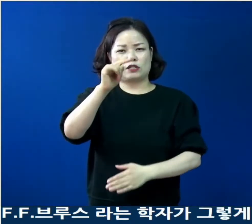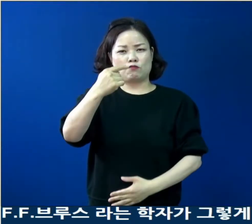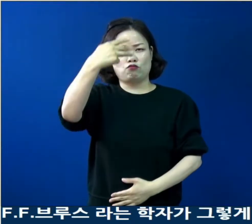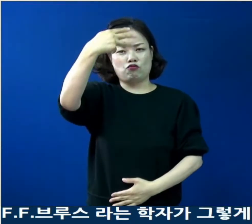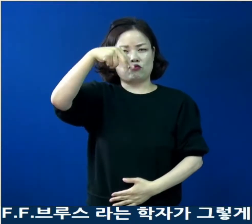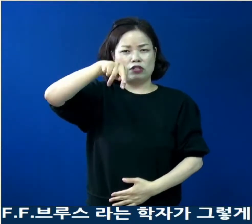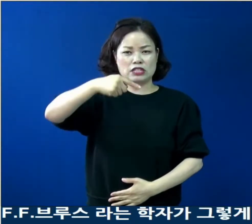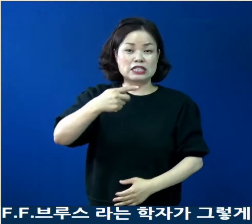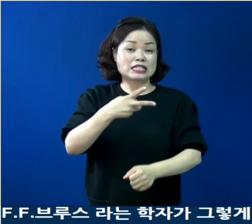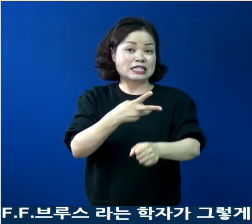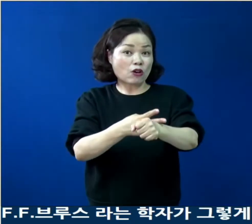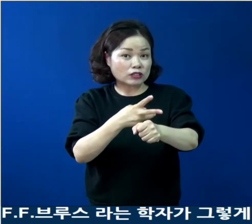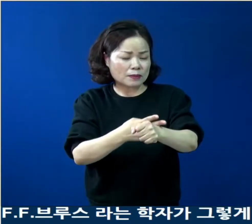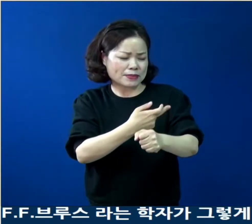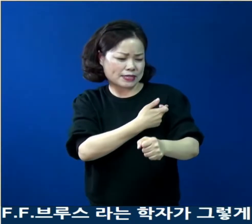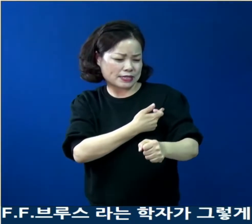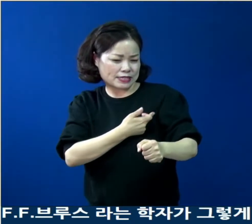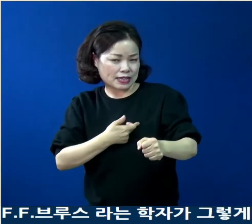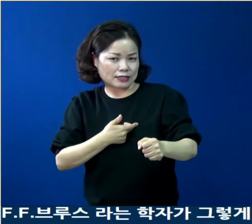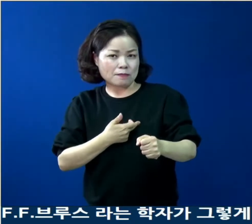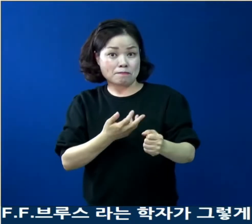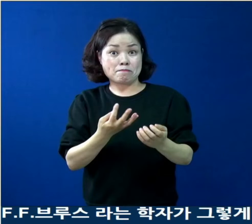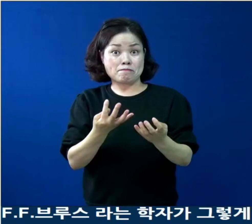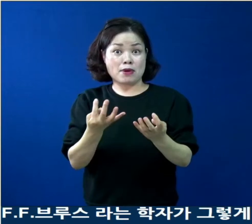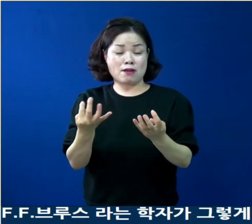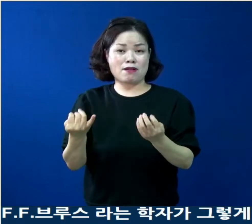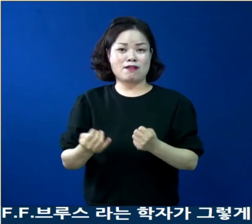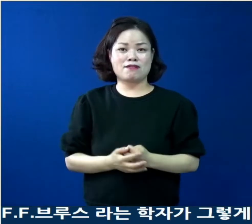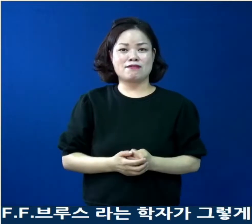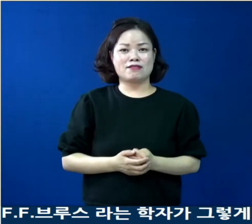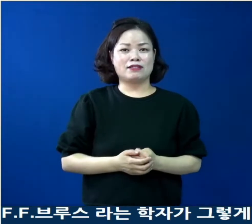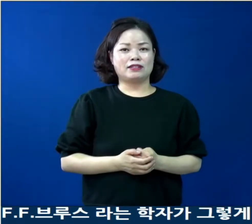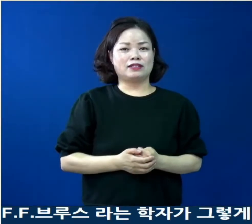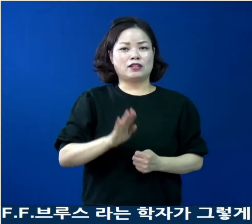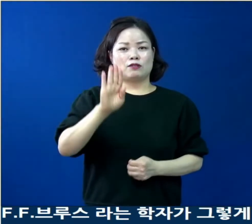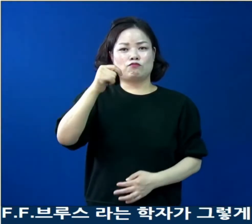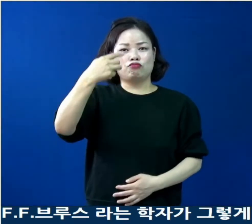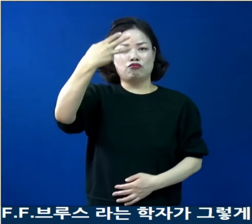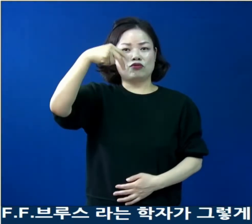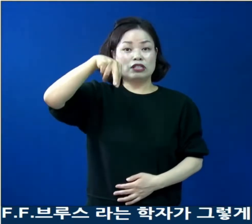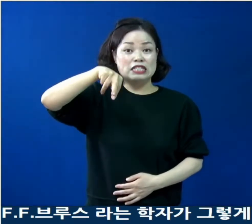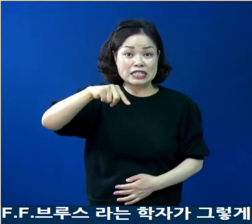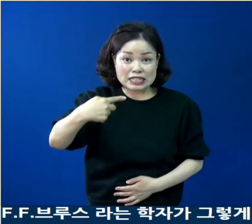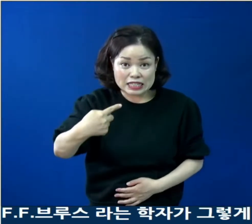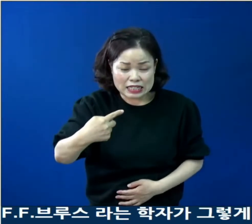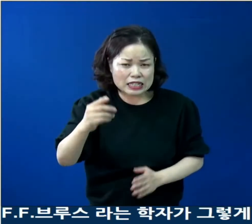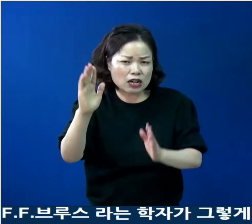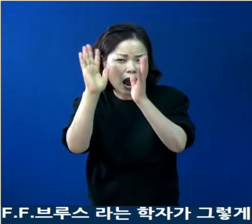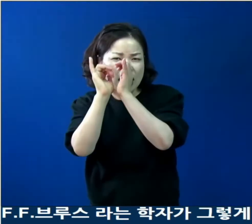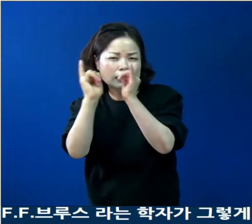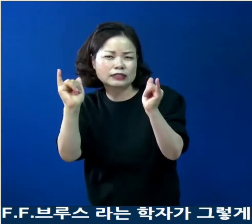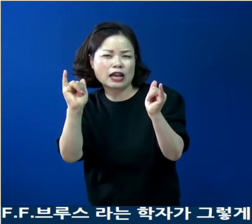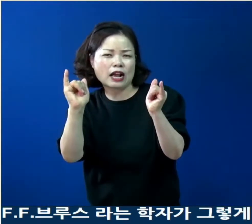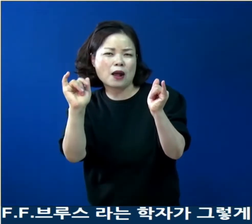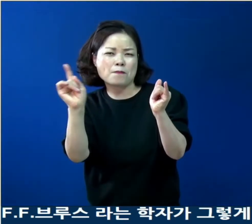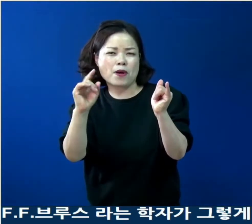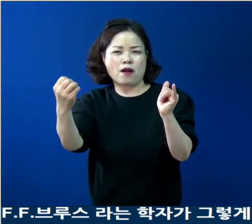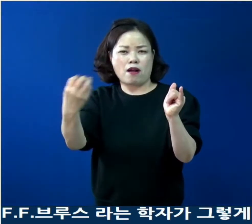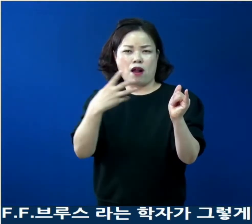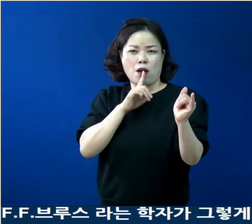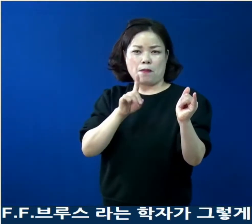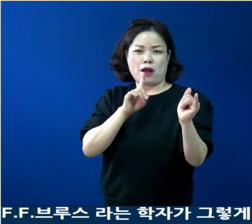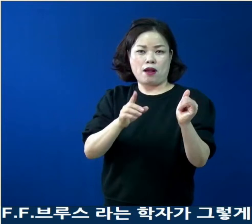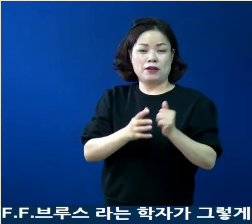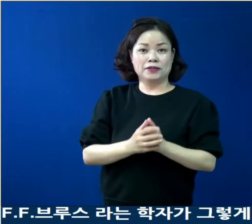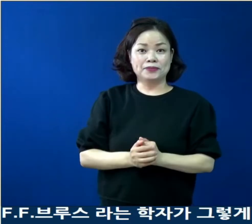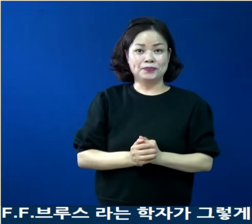브루스 선생님의 제자들이 제법 많이 있습니다. 근데 이 브루스라는 학자가 뭐라고 주장을